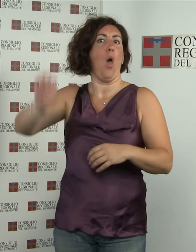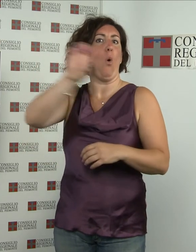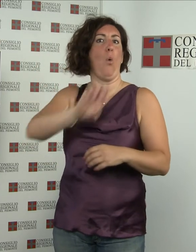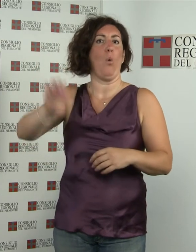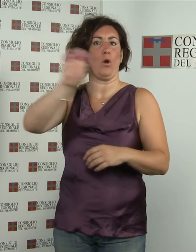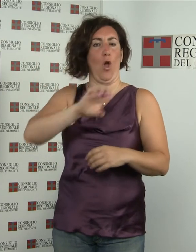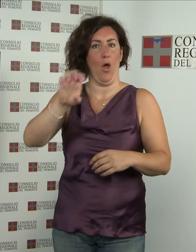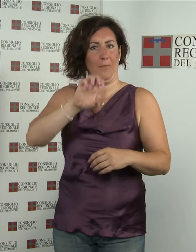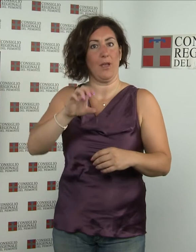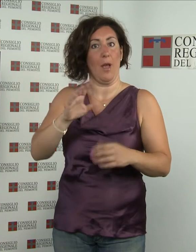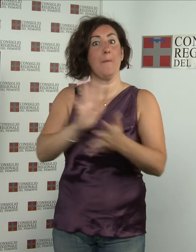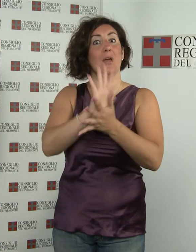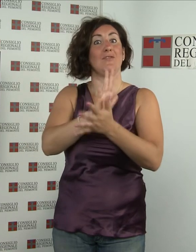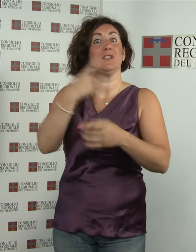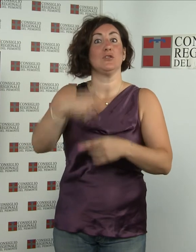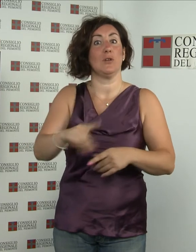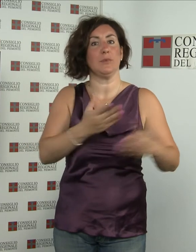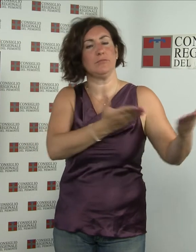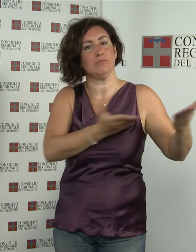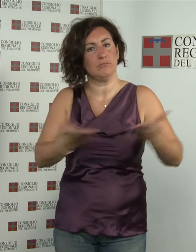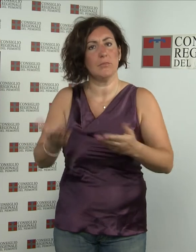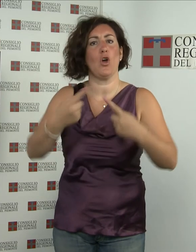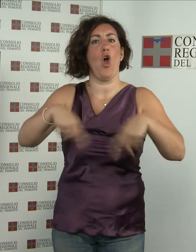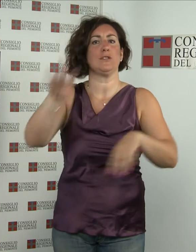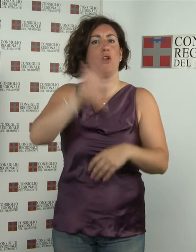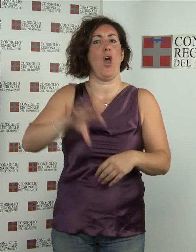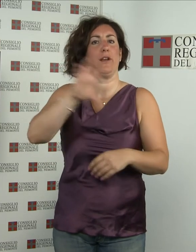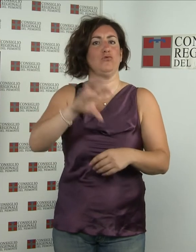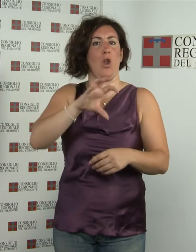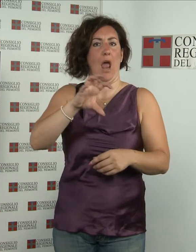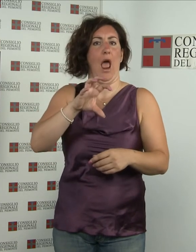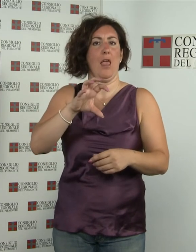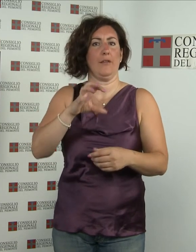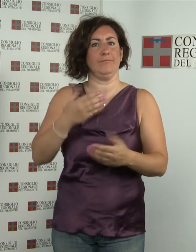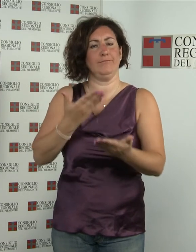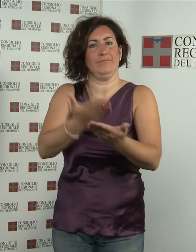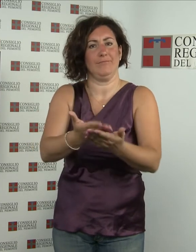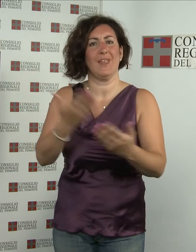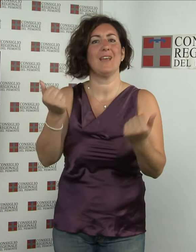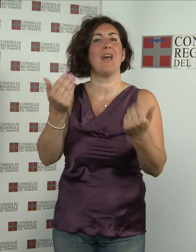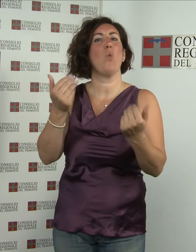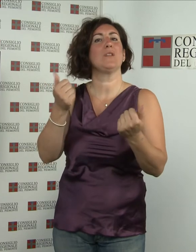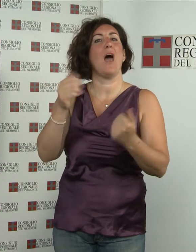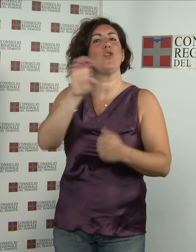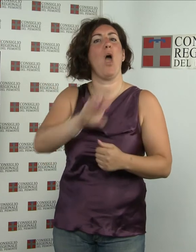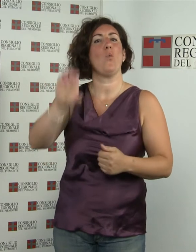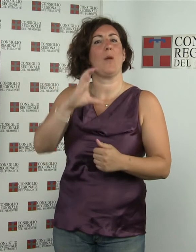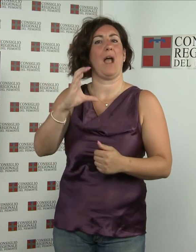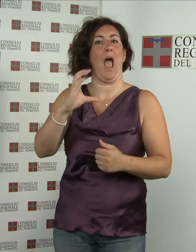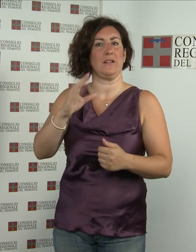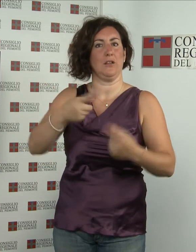manifestazione, il Consiglio regionale il 25 luglio ha presentato Salutando Europa Cantat nel cortile d'onore di Palazzo